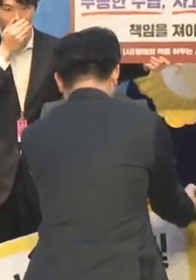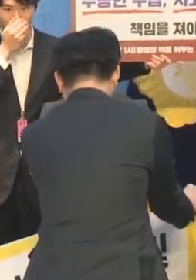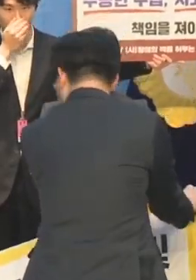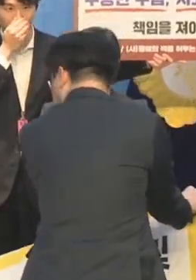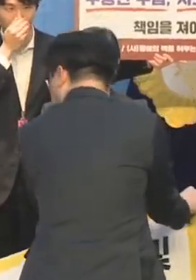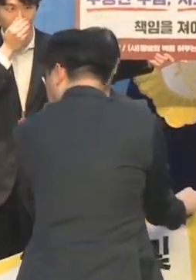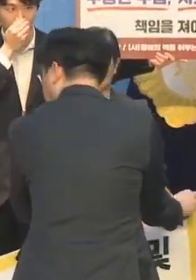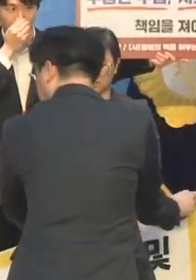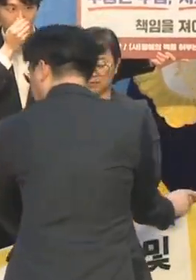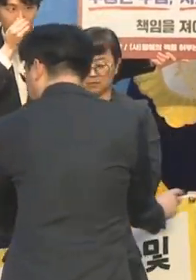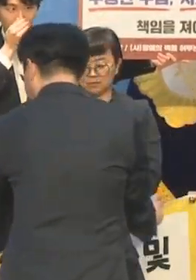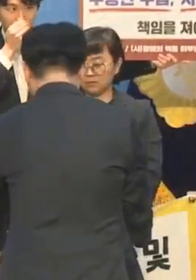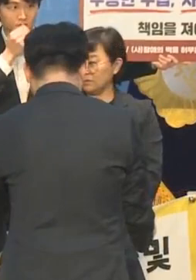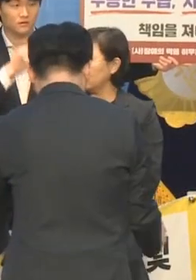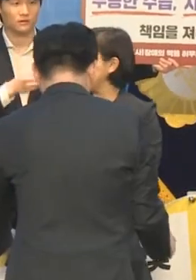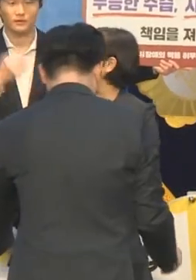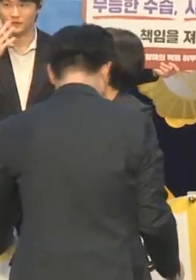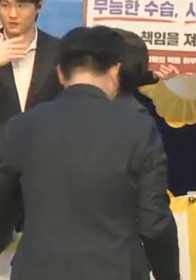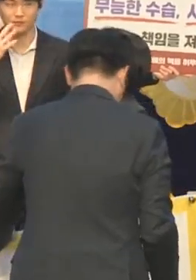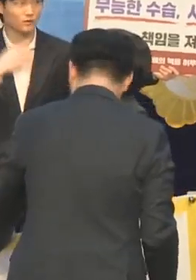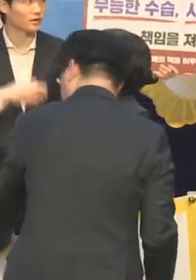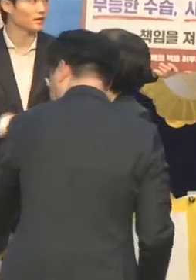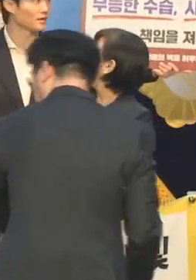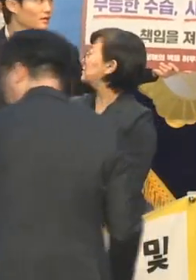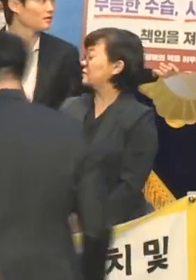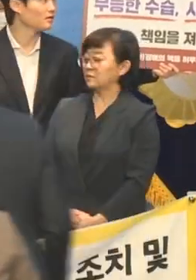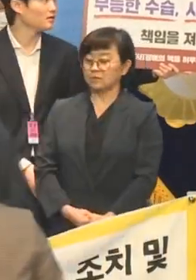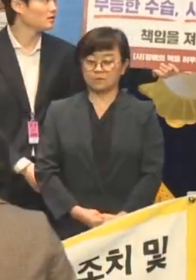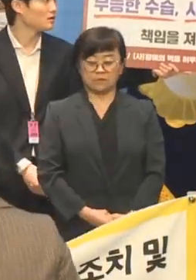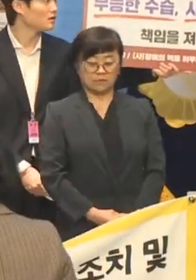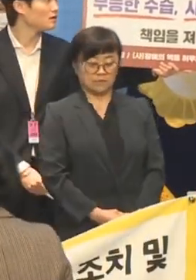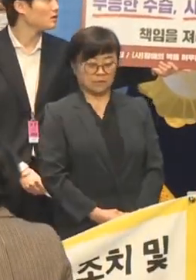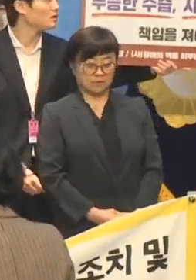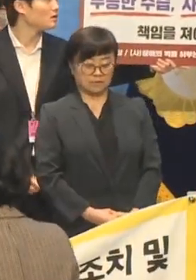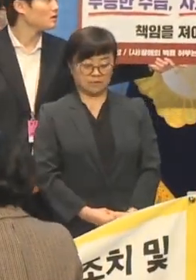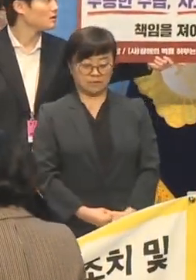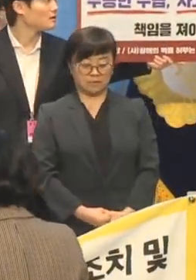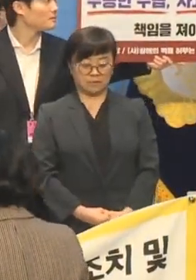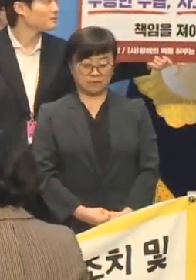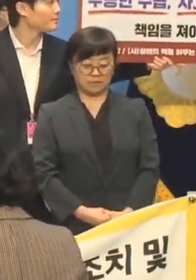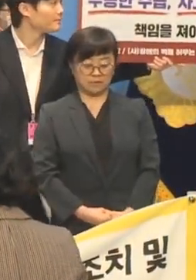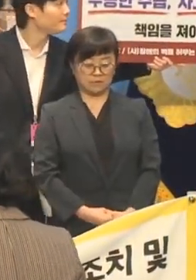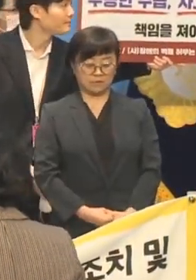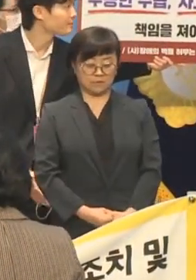마스크를 벗어야 할까요? 마스크를 벗어야 할까요?